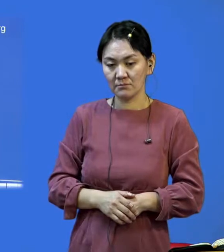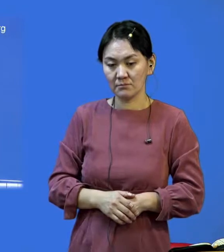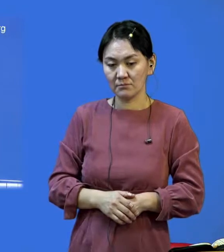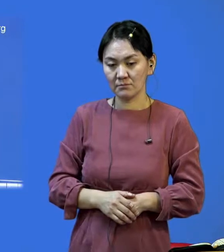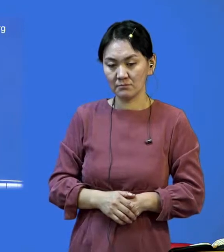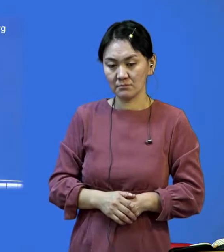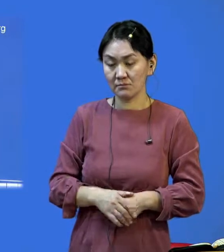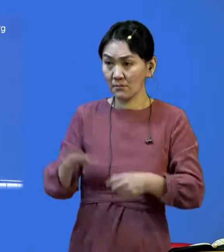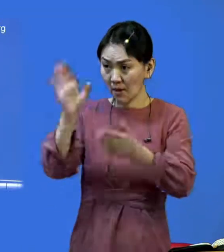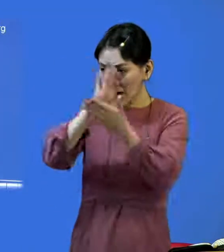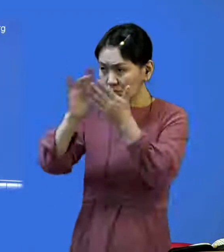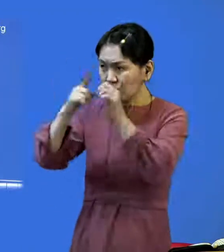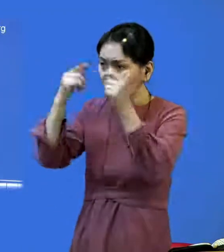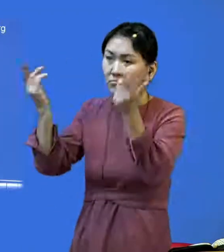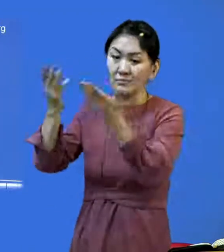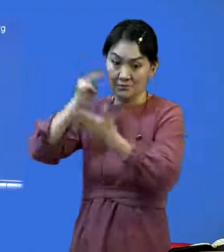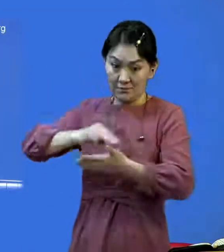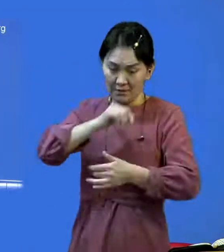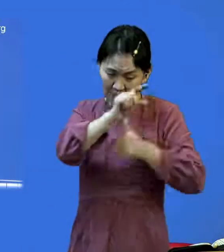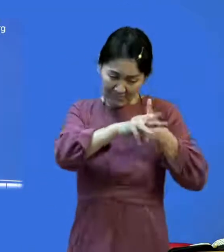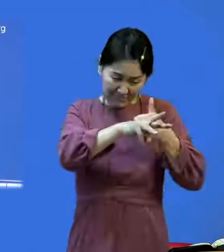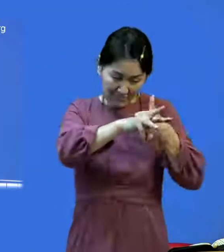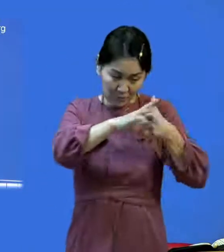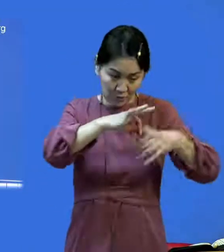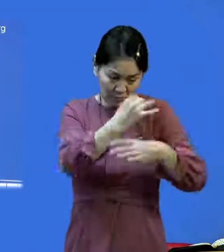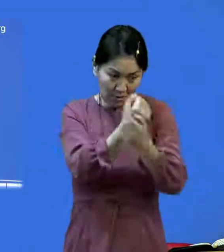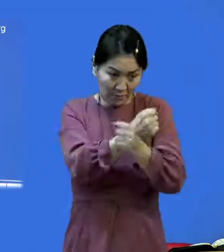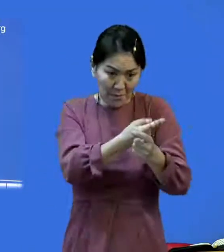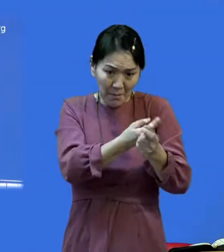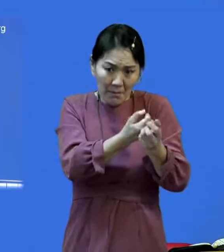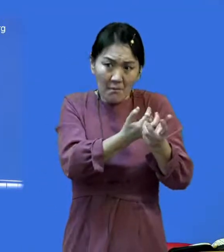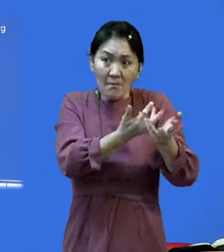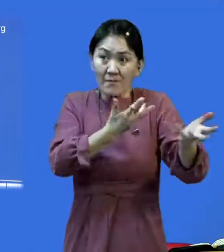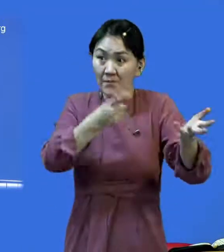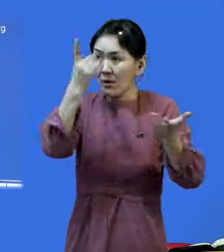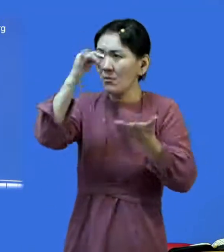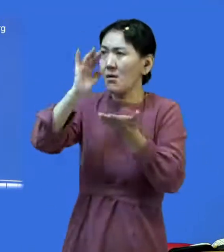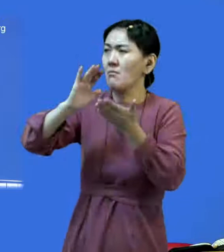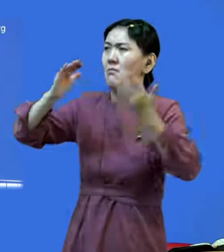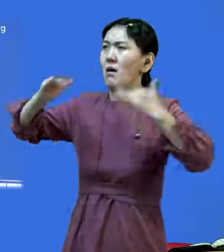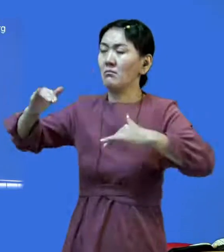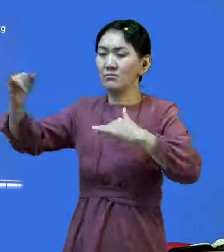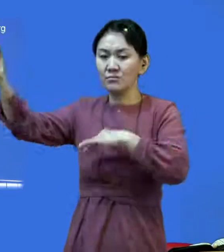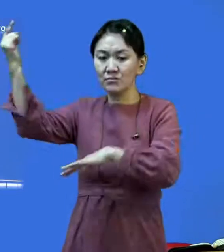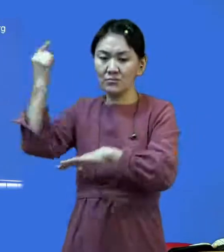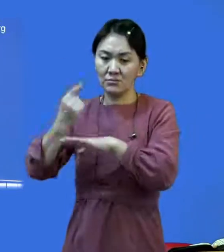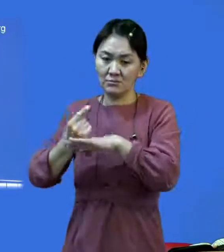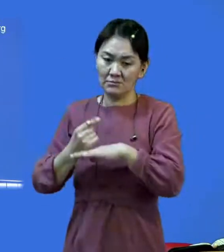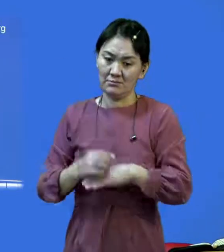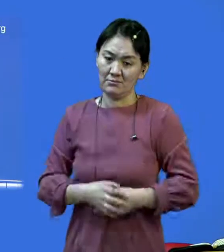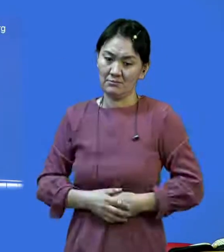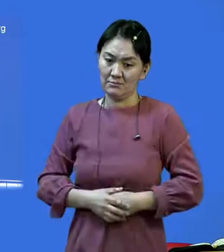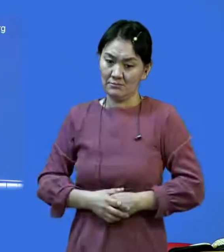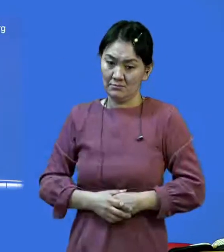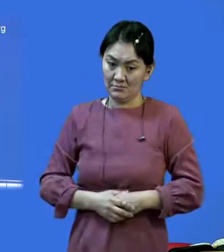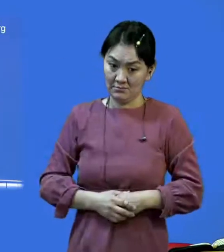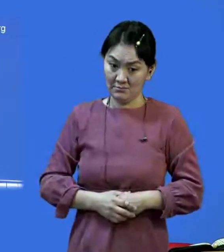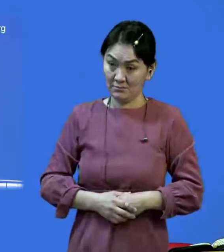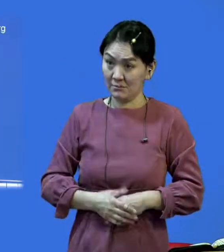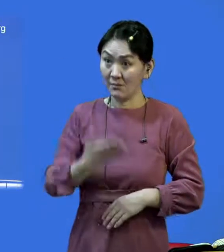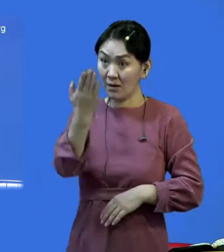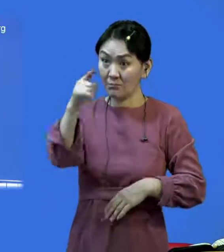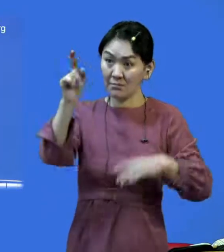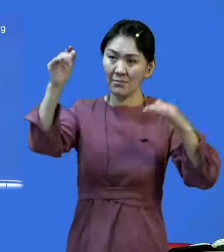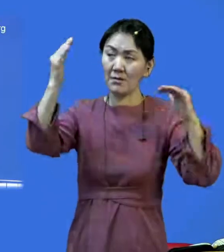А түүний дараа сайн мэдээг тараагаад хүний сүнс аврагдах аврагдчихж Бурхны хаанчлал ирэн шүү дээ. Тийм ээ таны